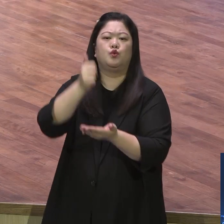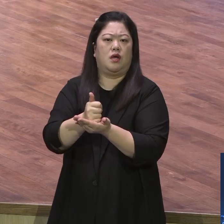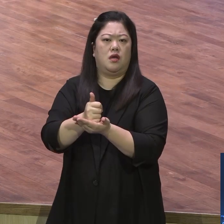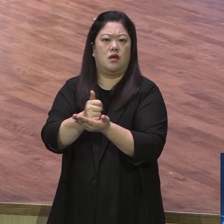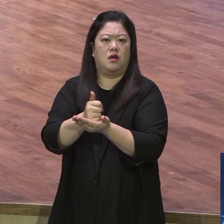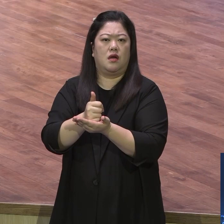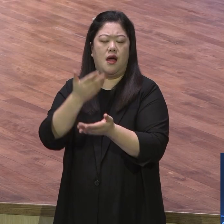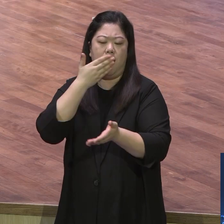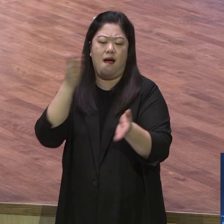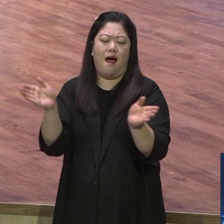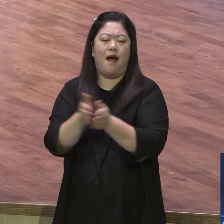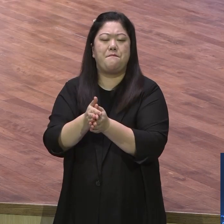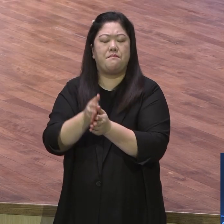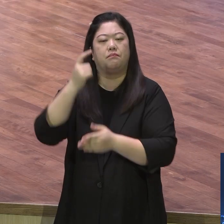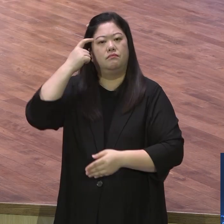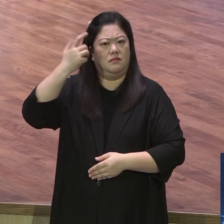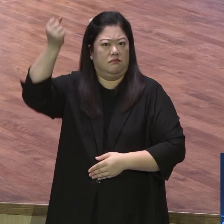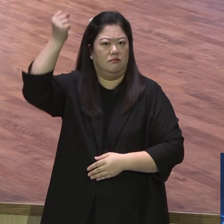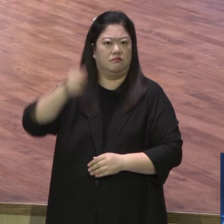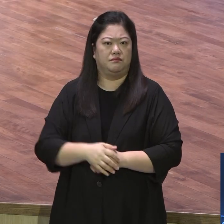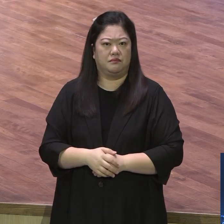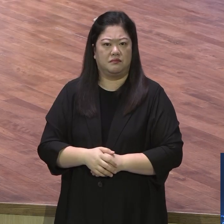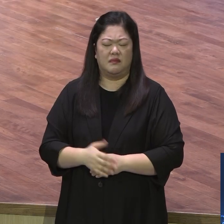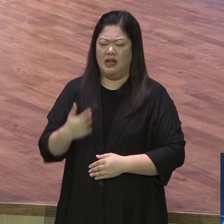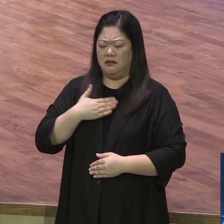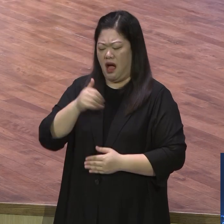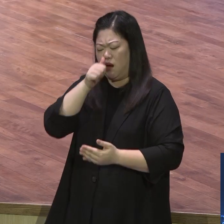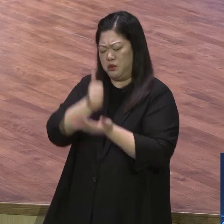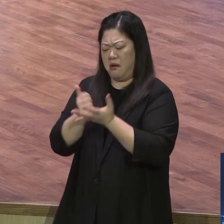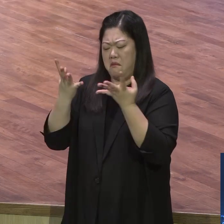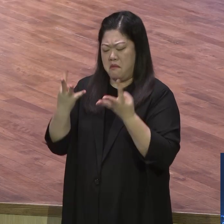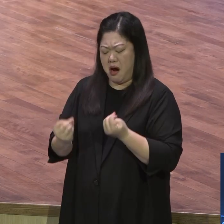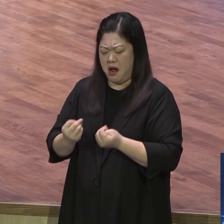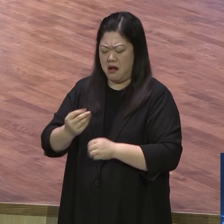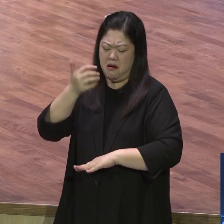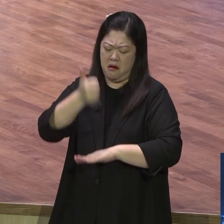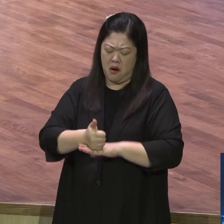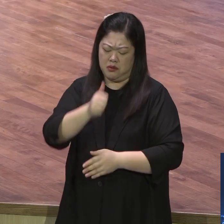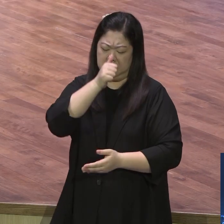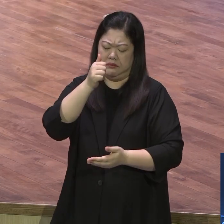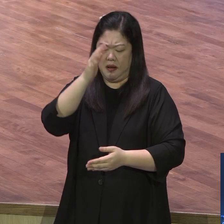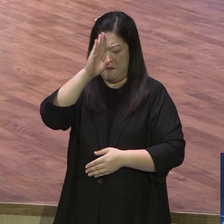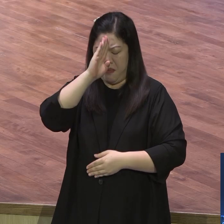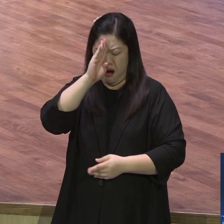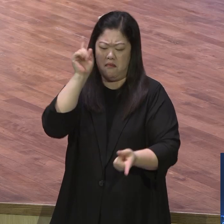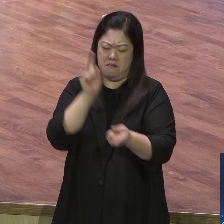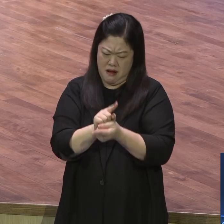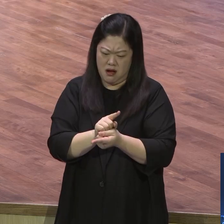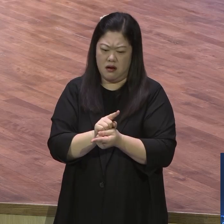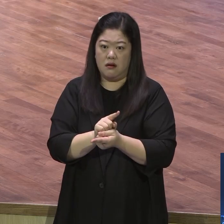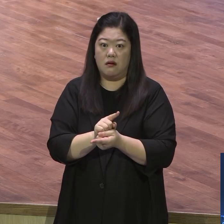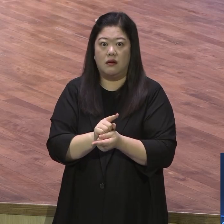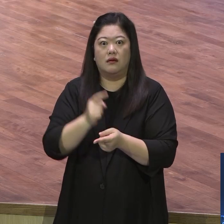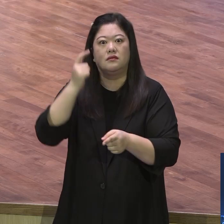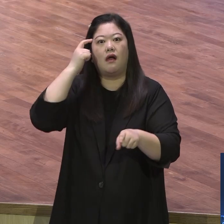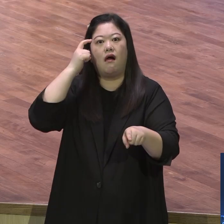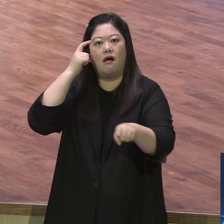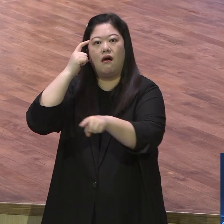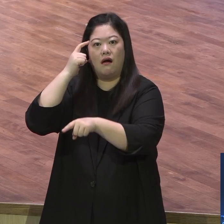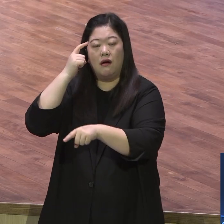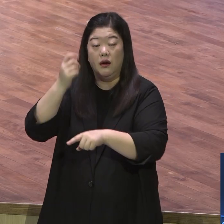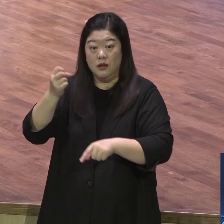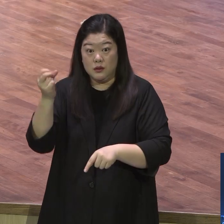내가 죄를 지어서 그래서 내 그 죄 때문에 내가 벌을 받는 거구나 그렇기 때문에 병 중에서도 중병이라 할 수